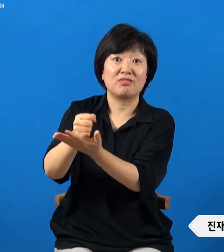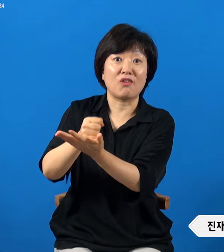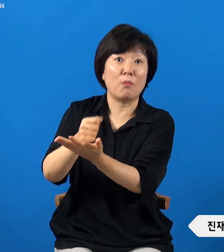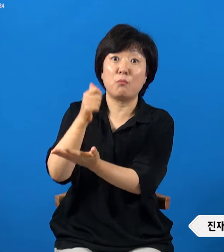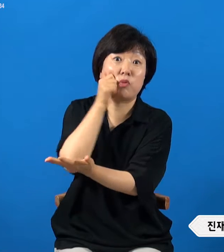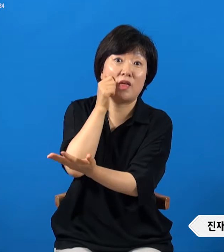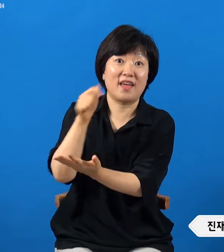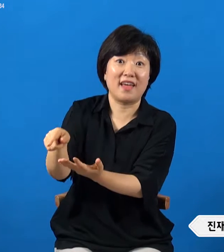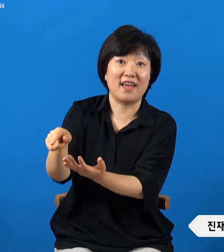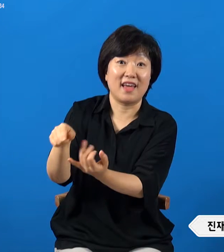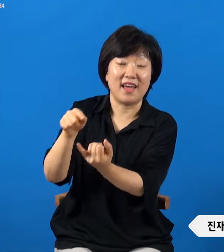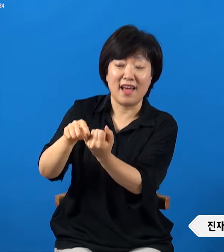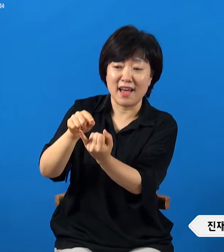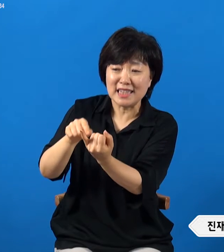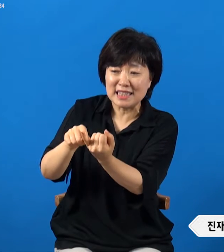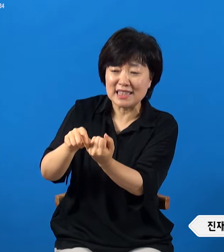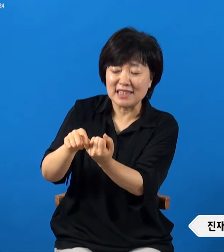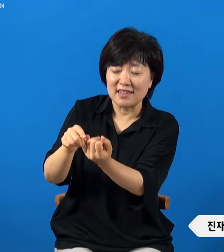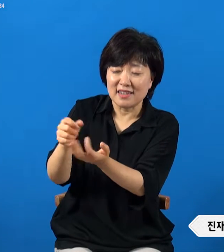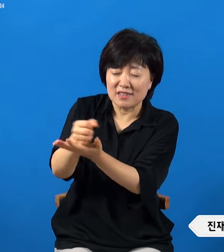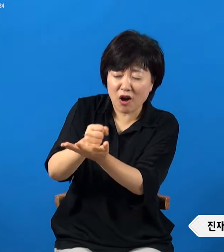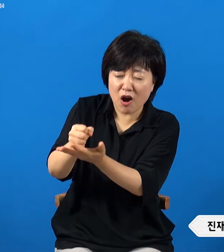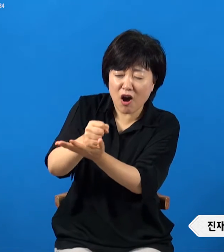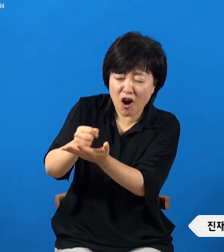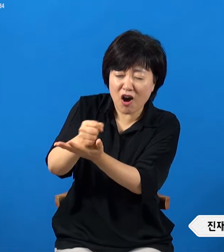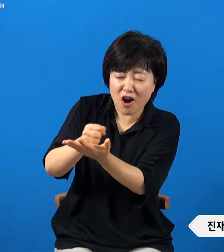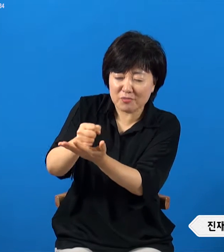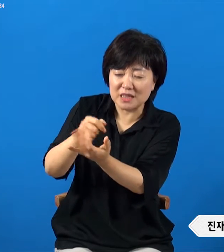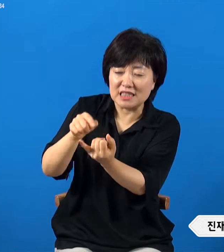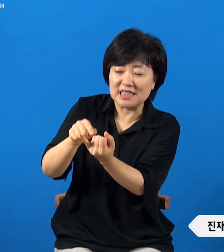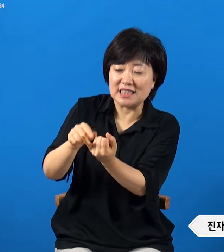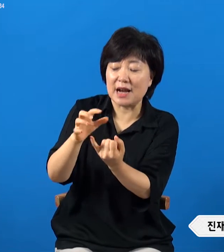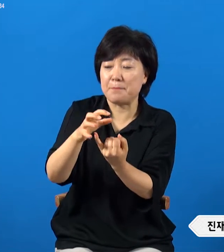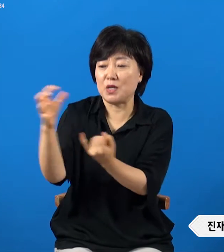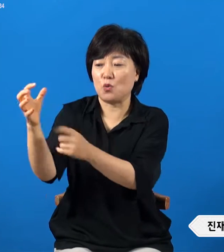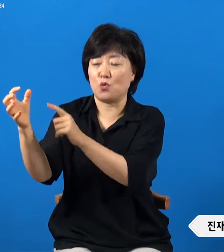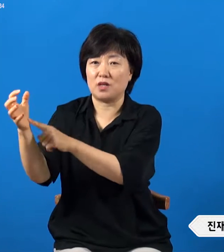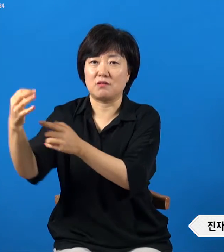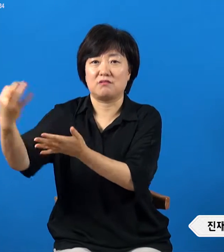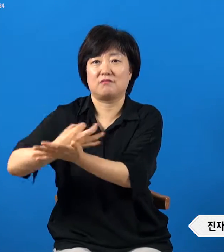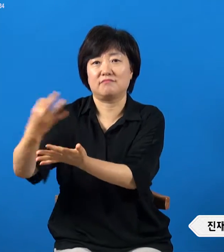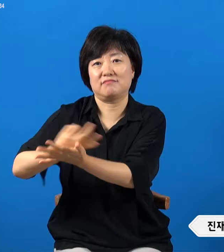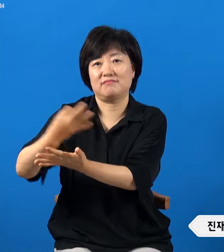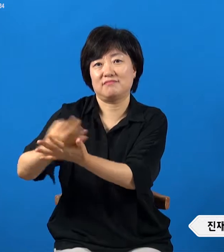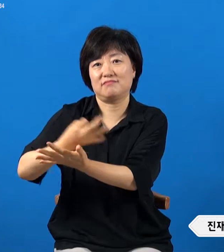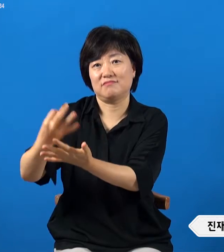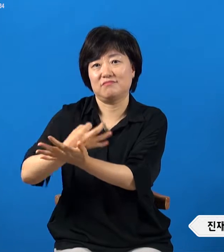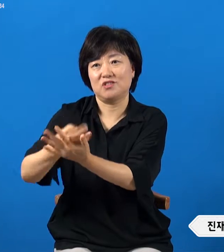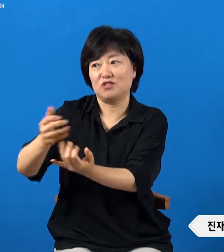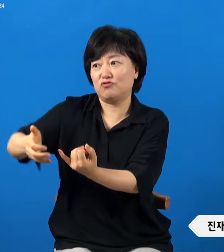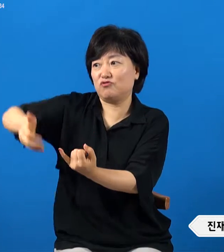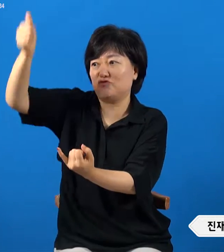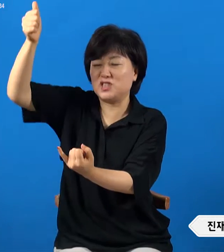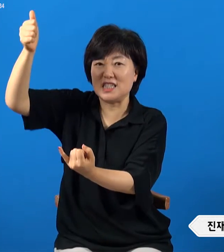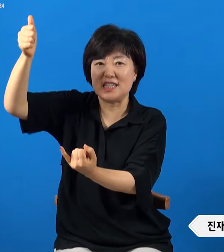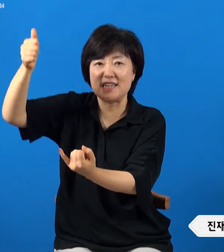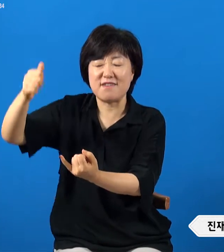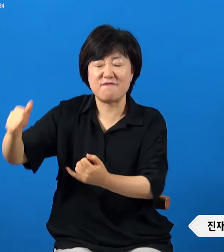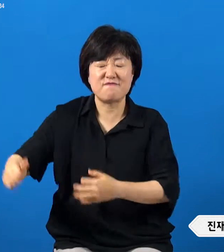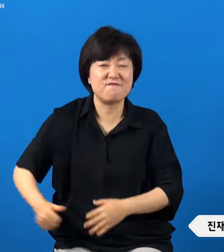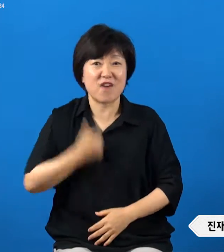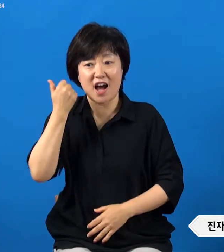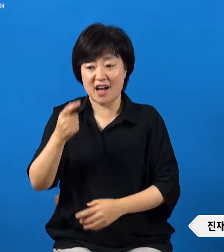잃어버립니다. 이 점을 치는 아이를 통해서 돈을 벌고 있던 주인이 이에 대노해서